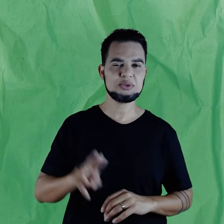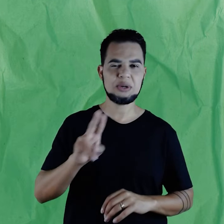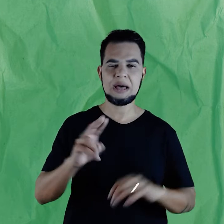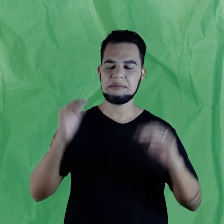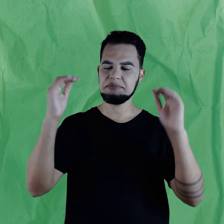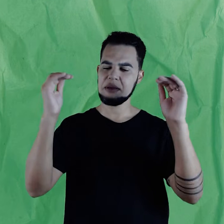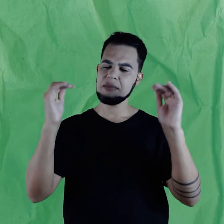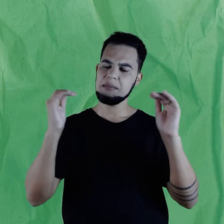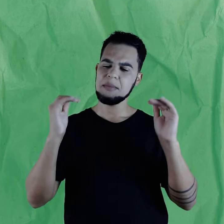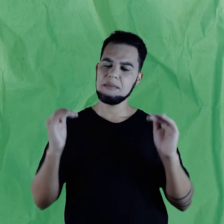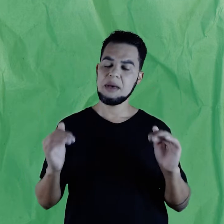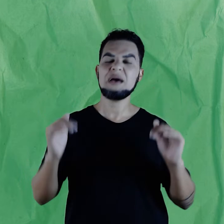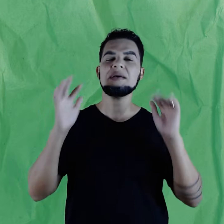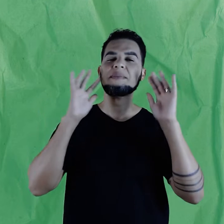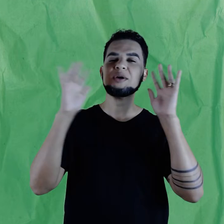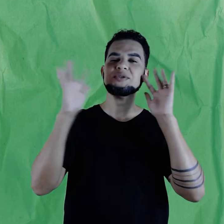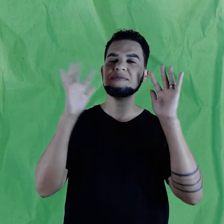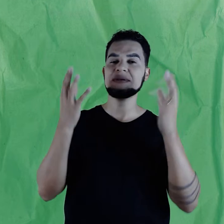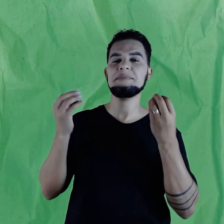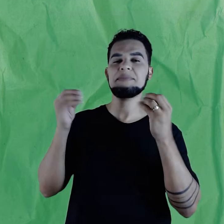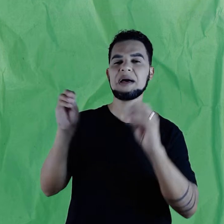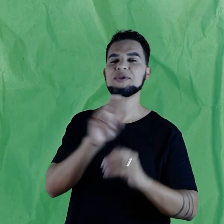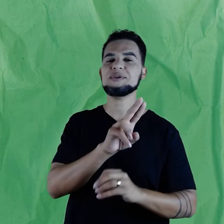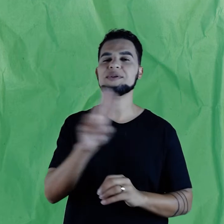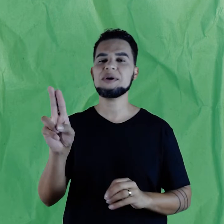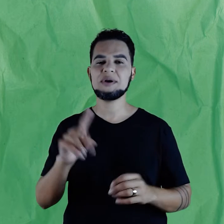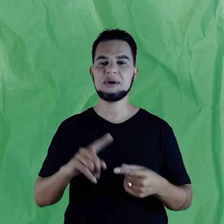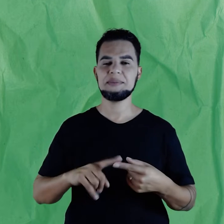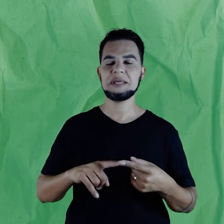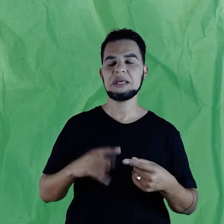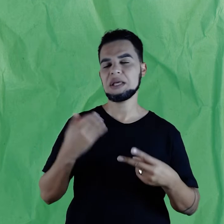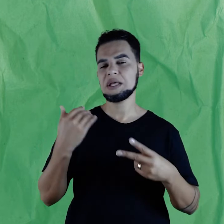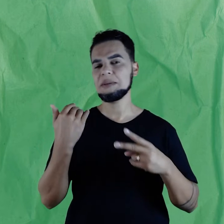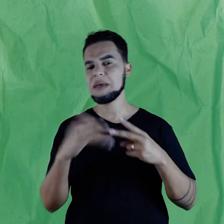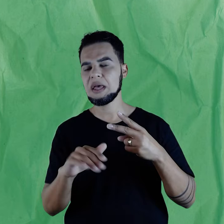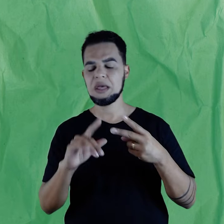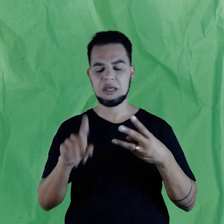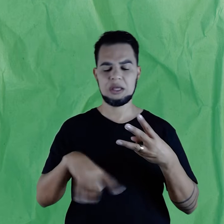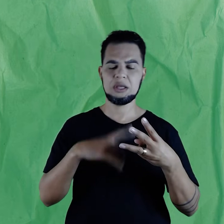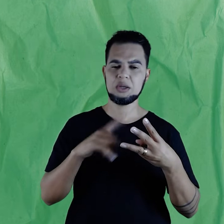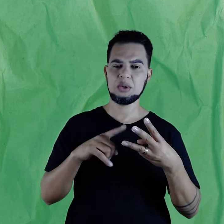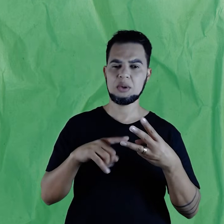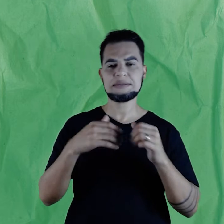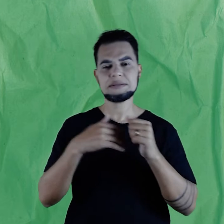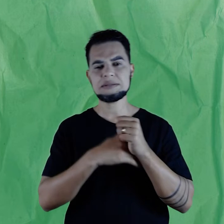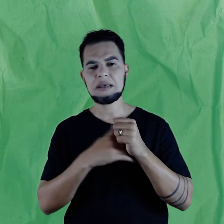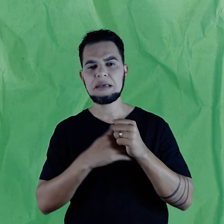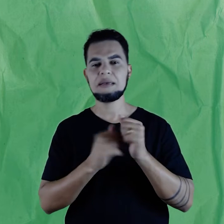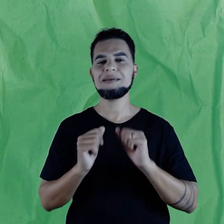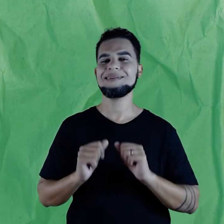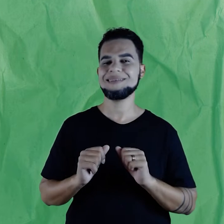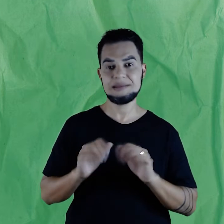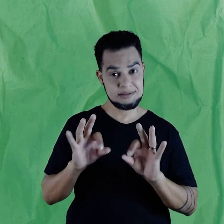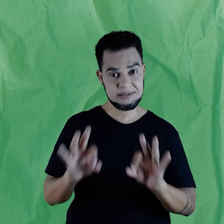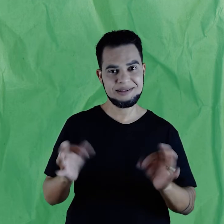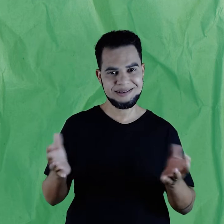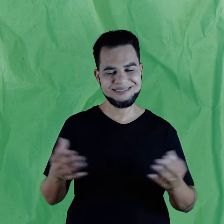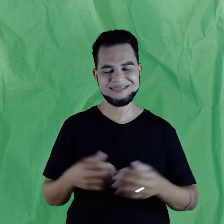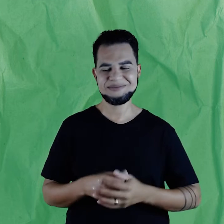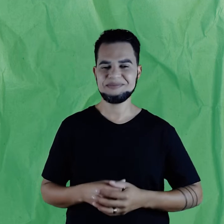usuários. Aí vocês vão colocar lá o nome do usuário, e-mail do usuário, a senha, com